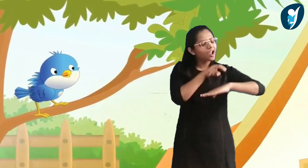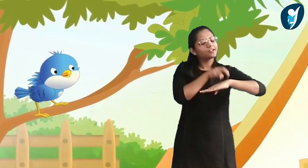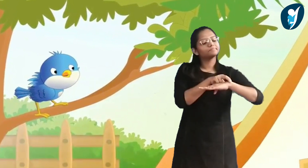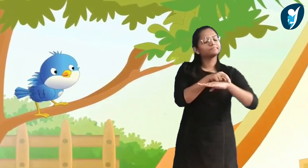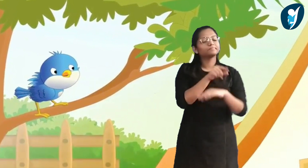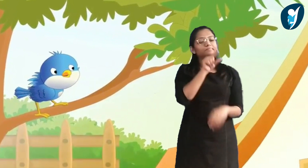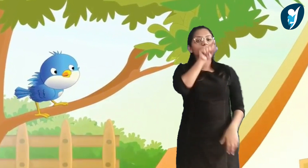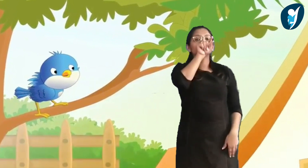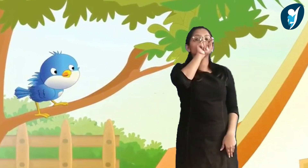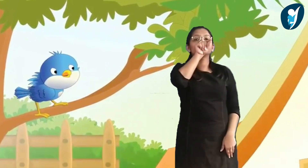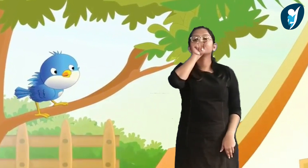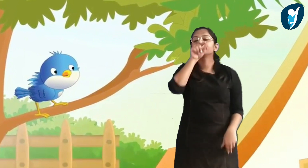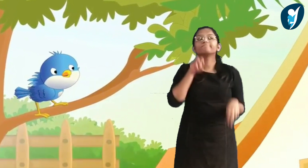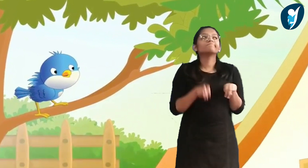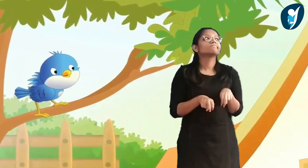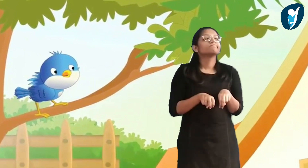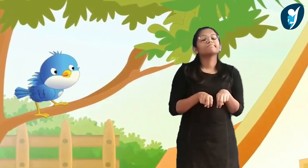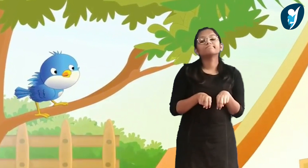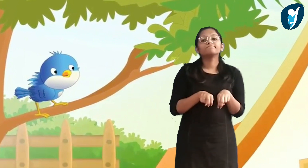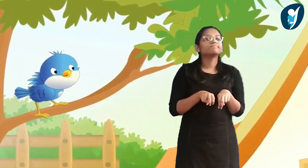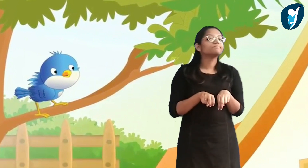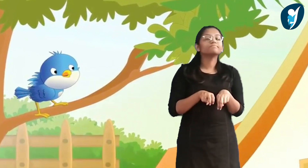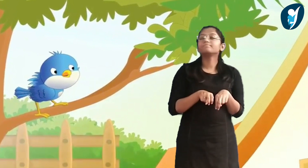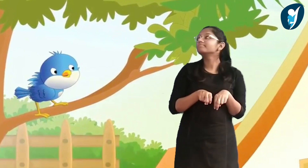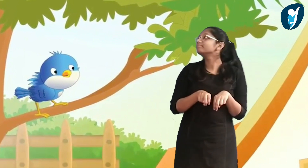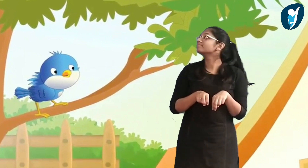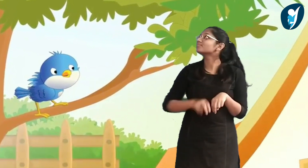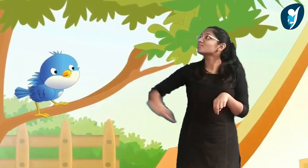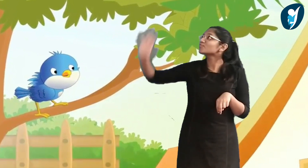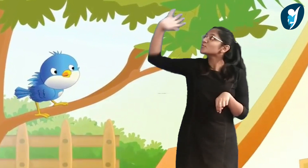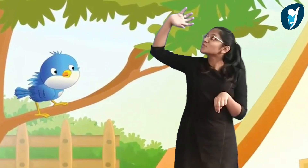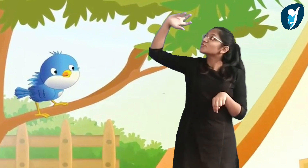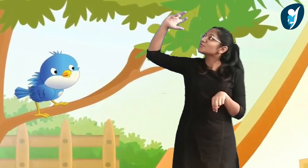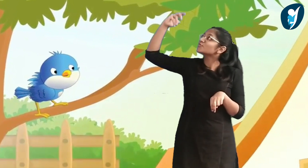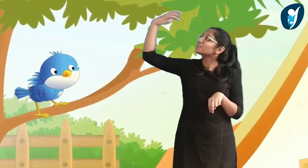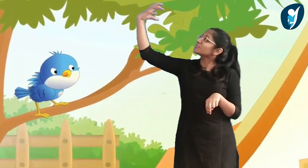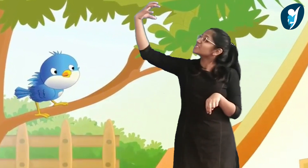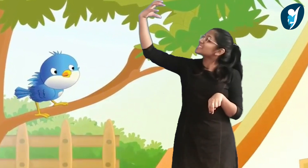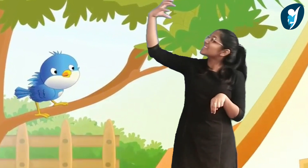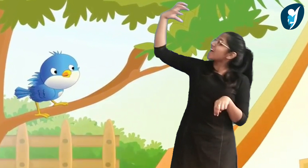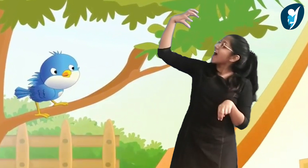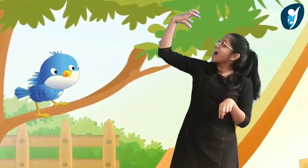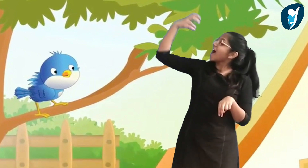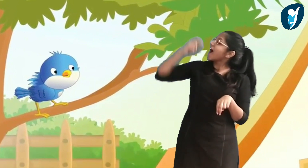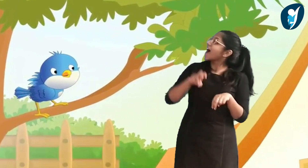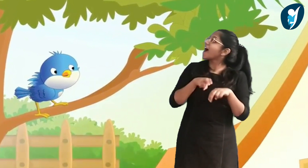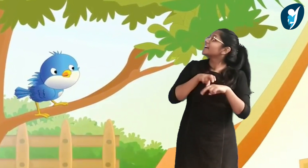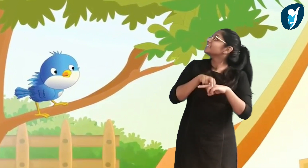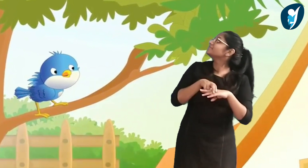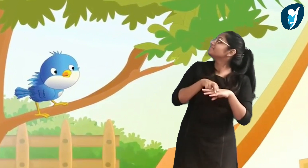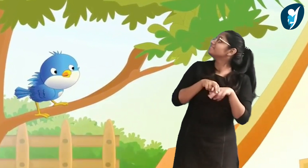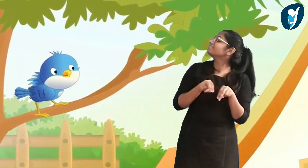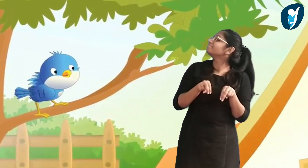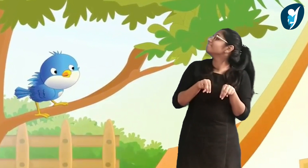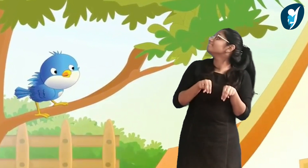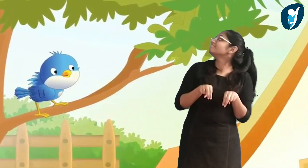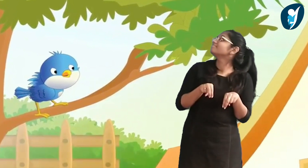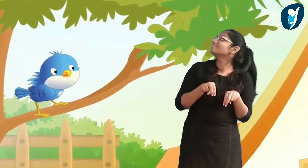नीली चिड़िया धूप में बैठी है। धूप में बैठी है।